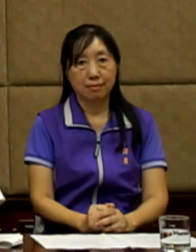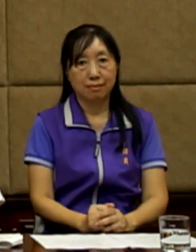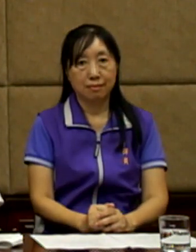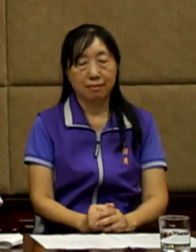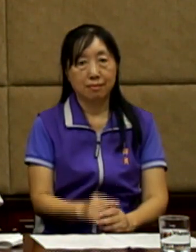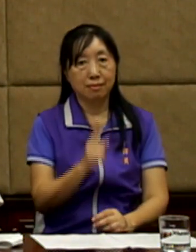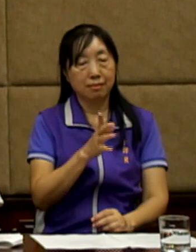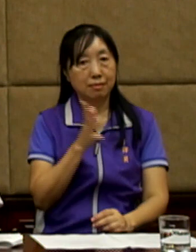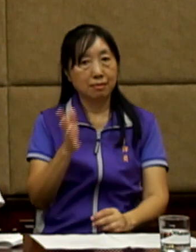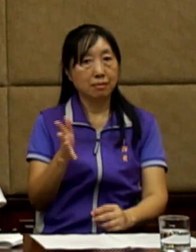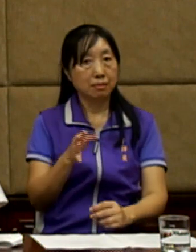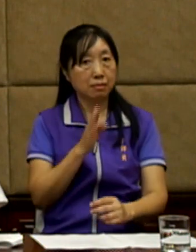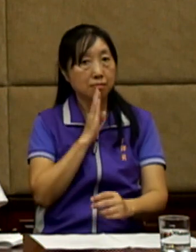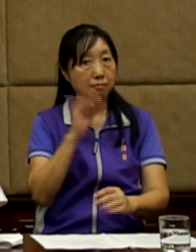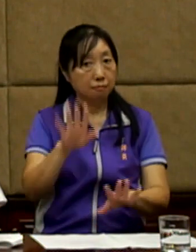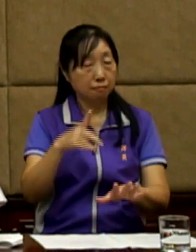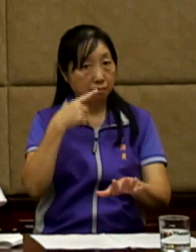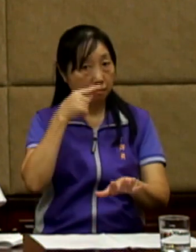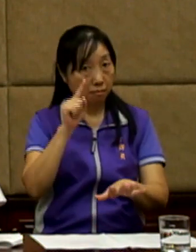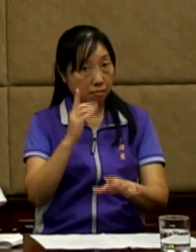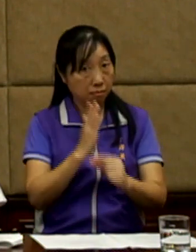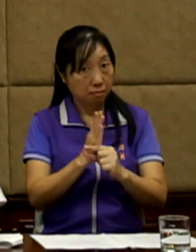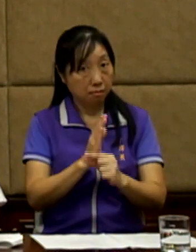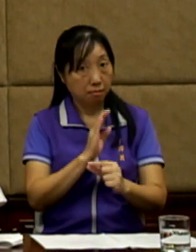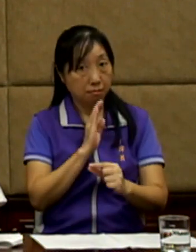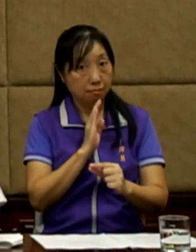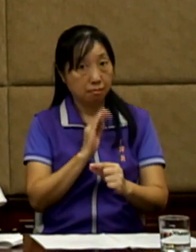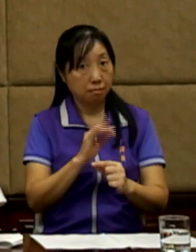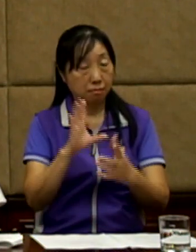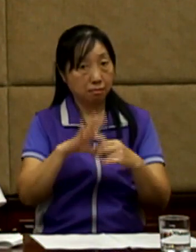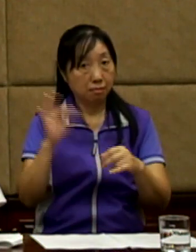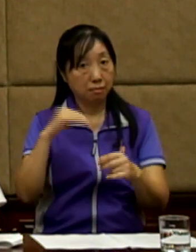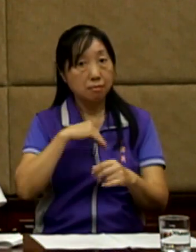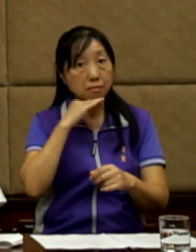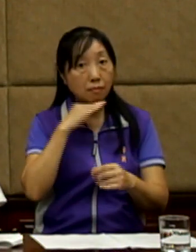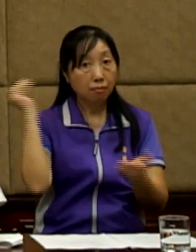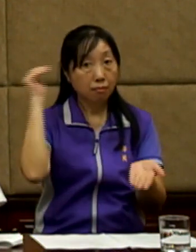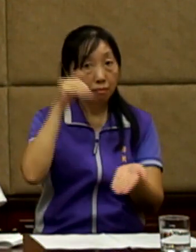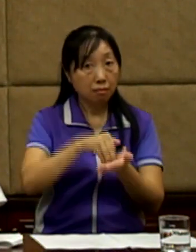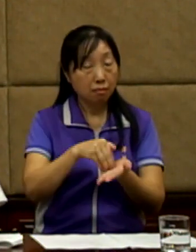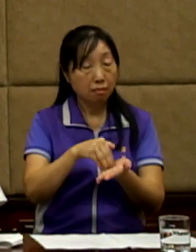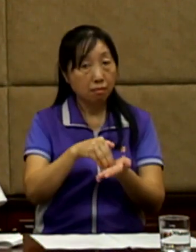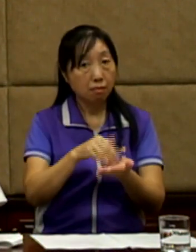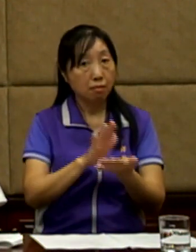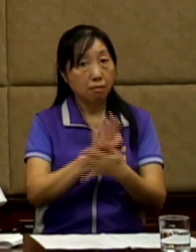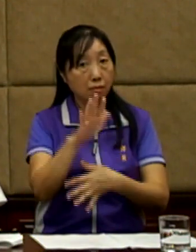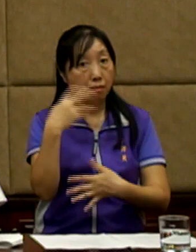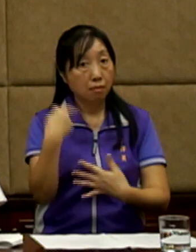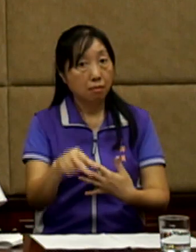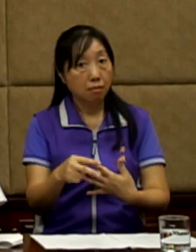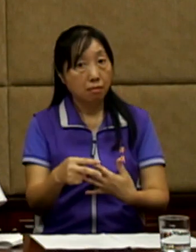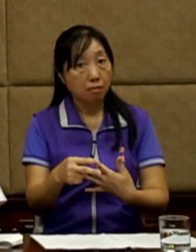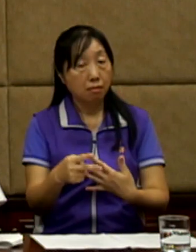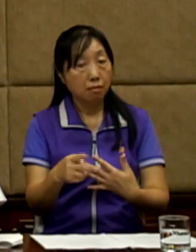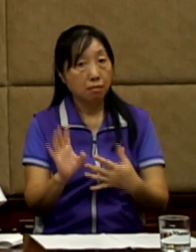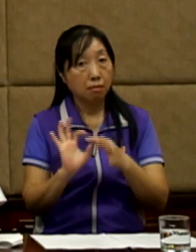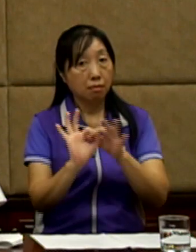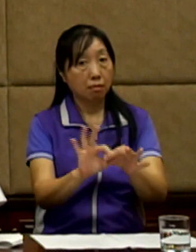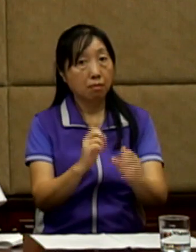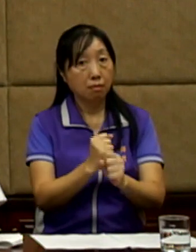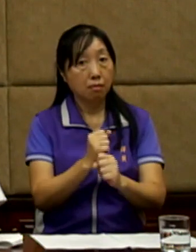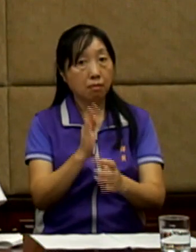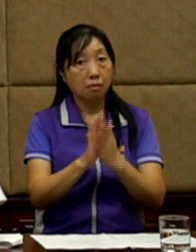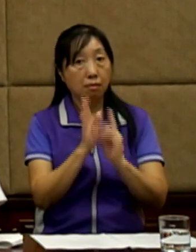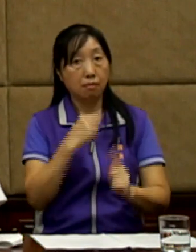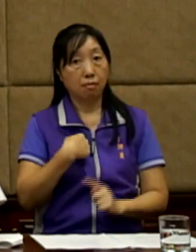因为现在目前是起诉嘛，我们会等他那个结果出来之后再来进行吗？还是说我们自己会自己独立来